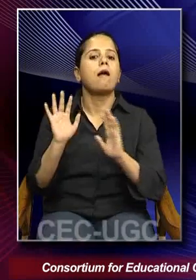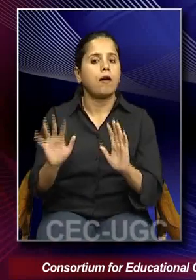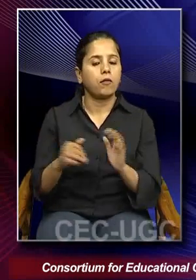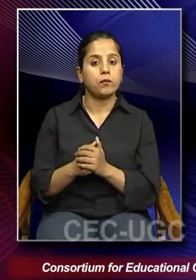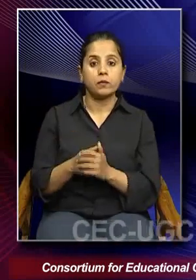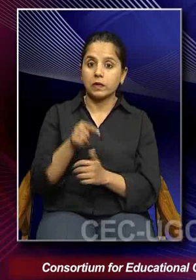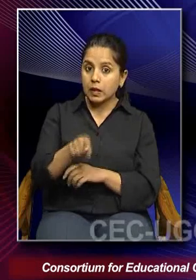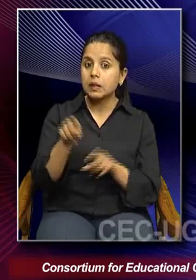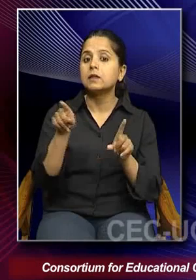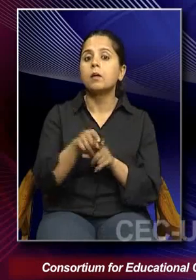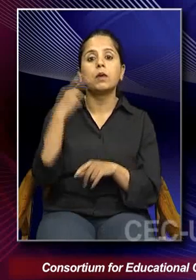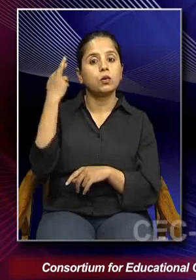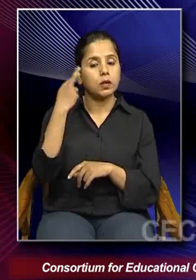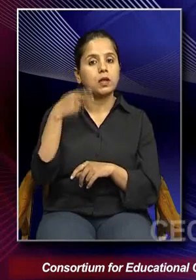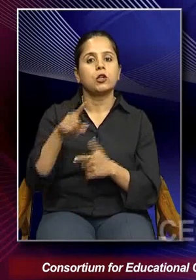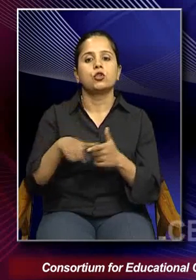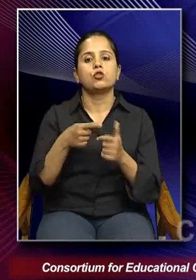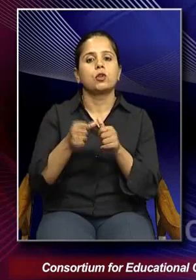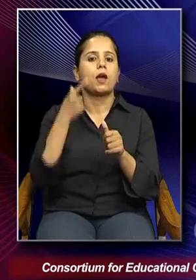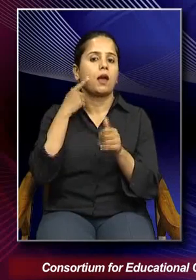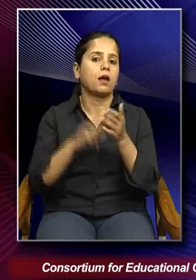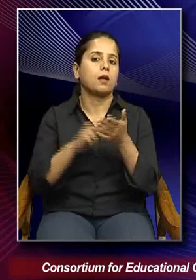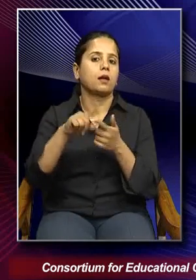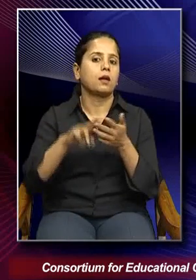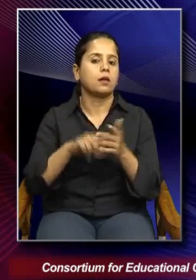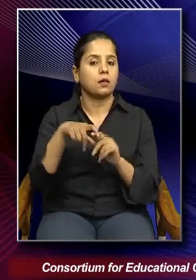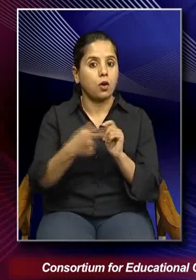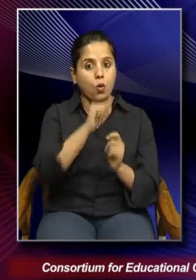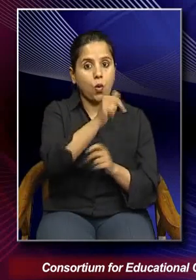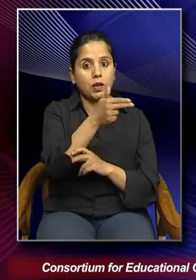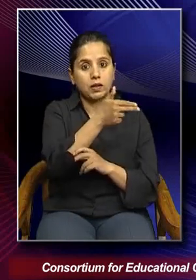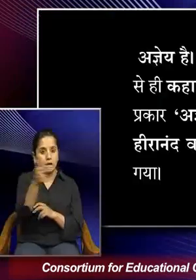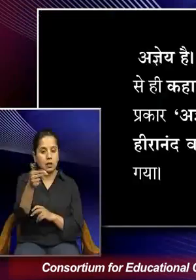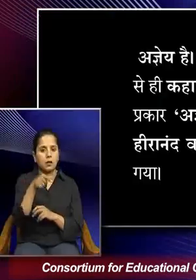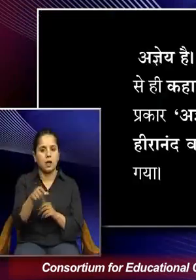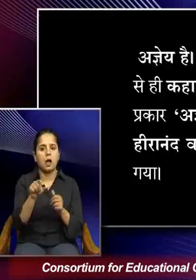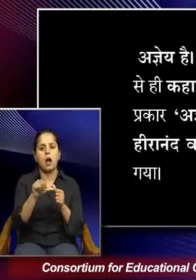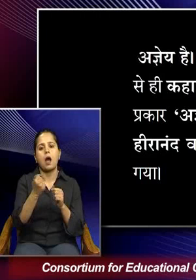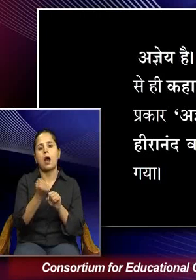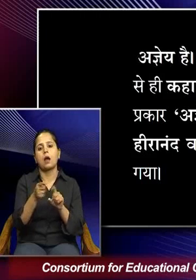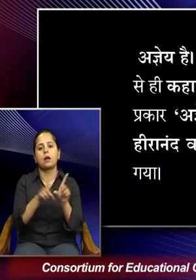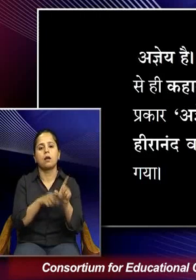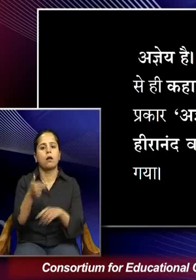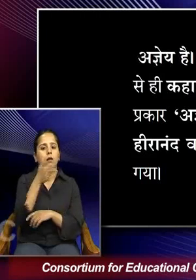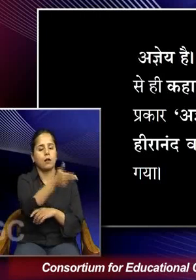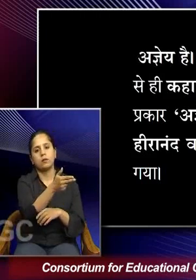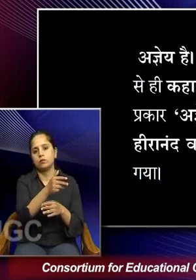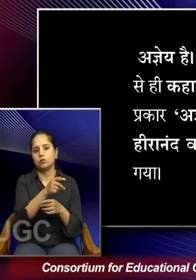इसलिए जैनेंद्र ने उनका नाम आगे रख दिया